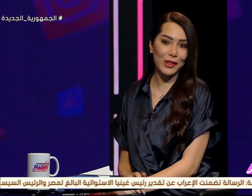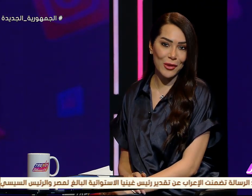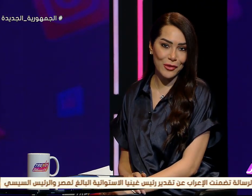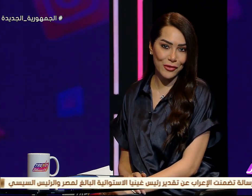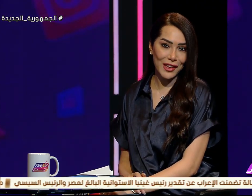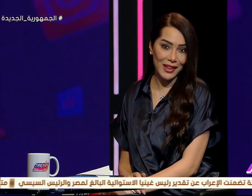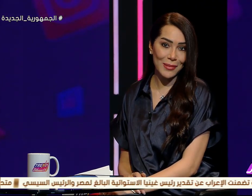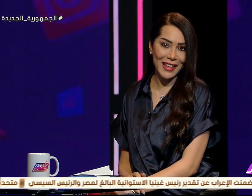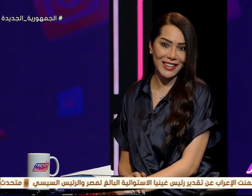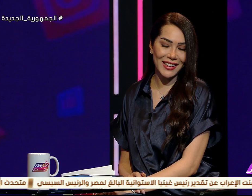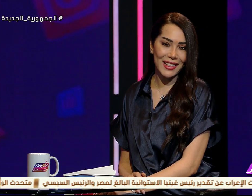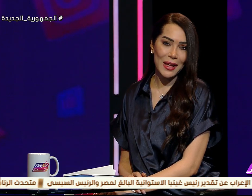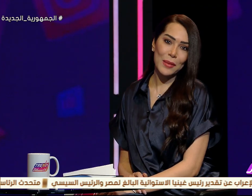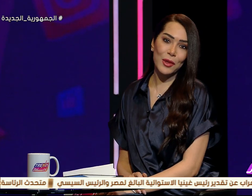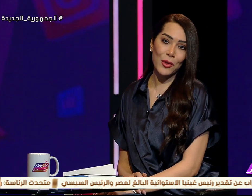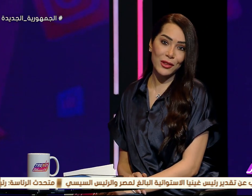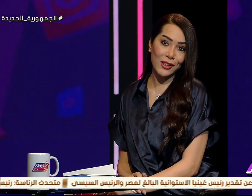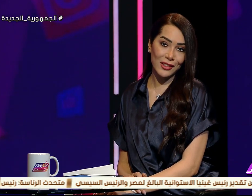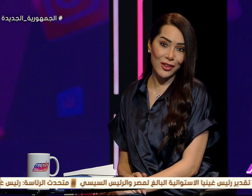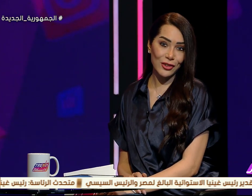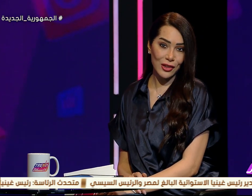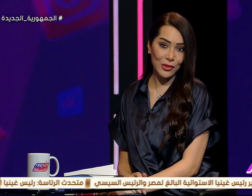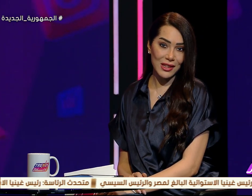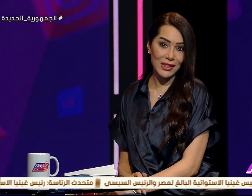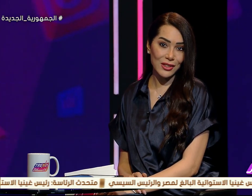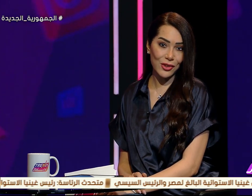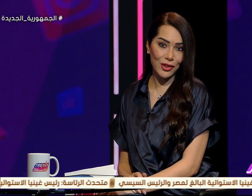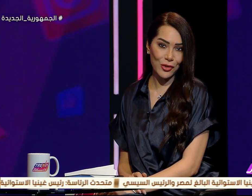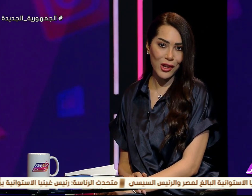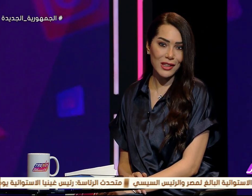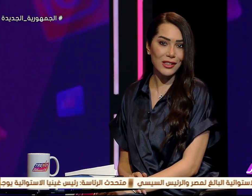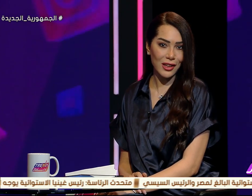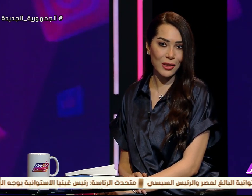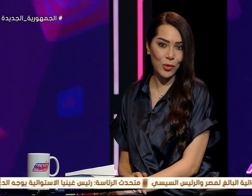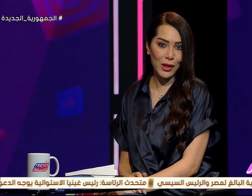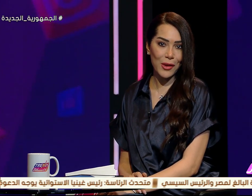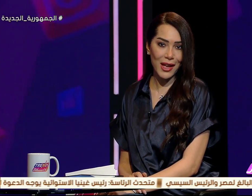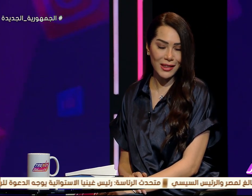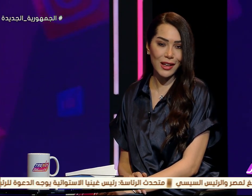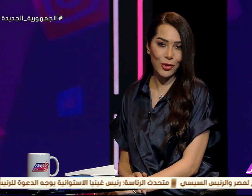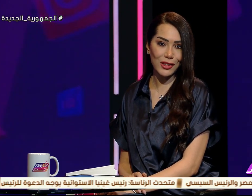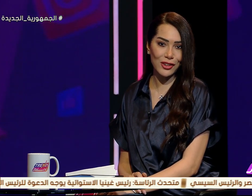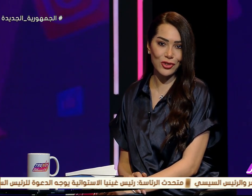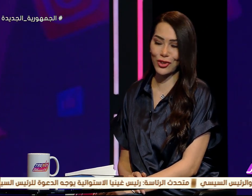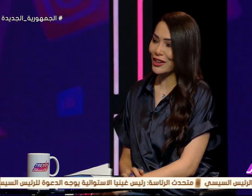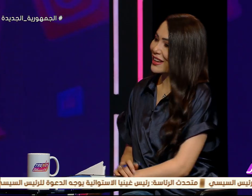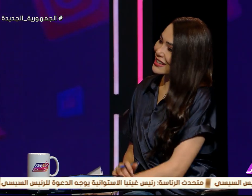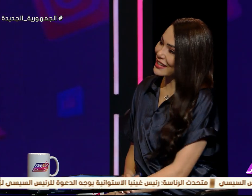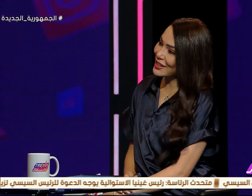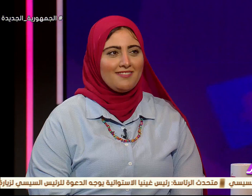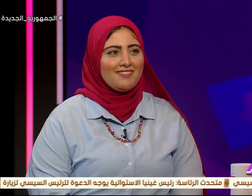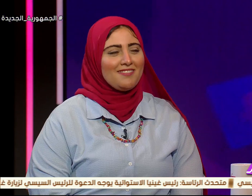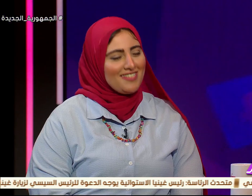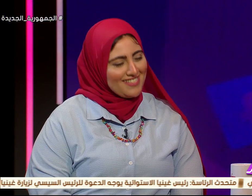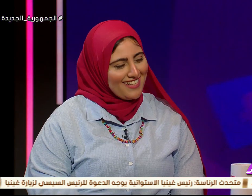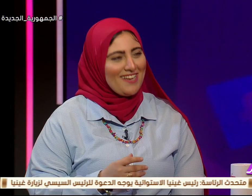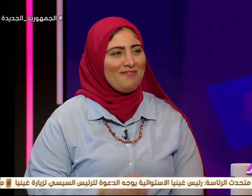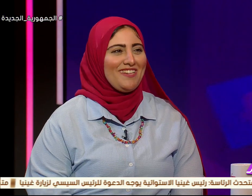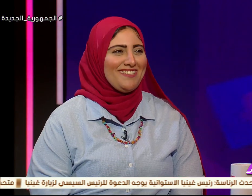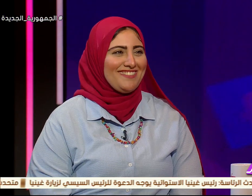المحتوى في المجال ده. منورنا النهاردة الأستاذة سارة الجوهري، صانعة محتوى عن لغة الإشارة. ازيك يا ساره؟ ازيك، عامله ايه؟